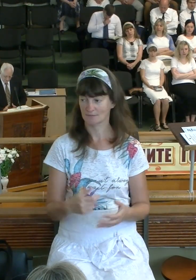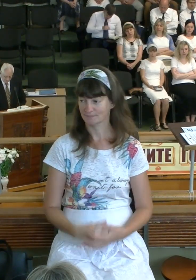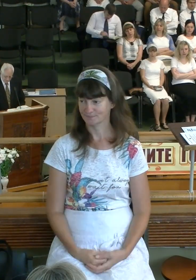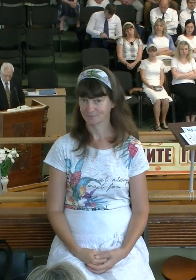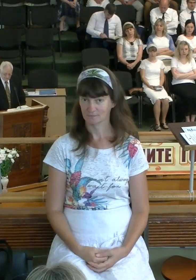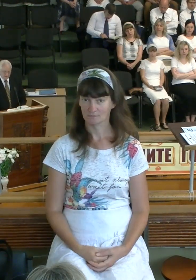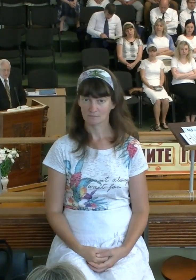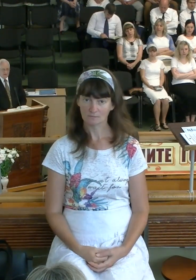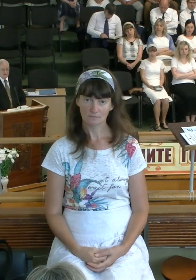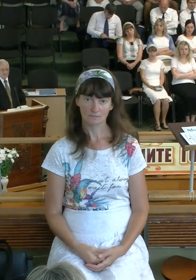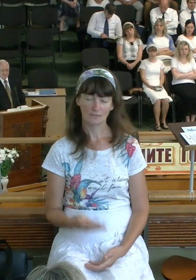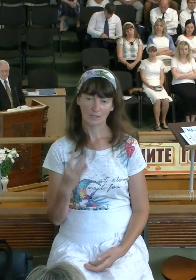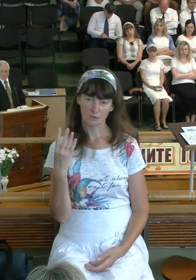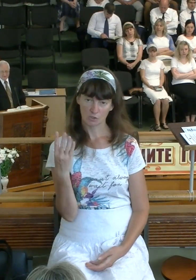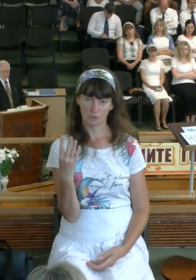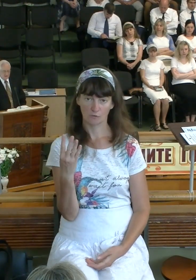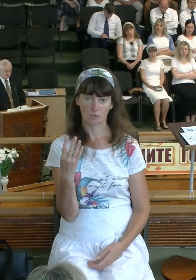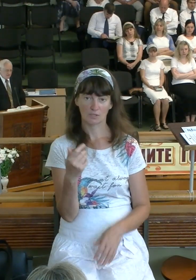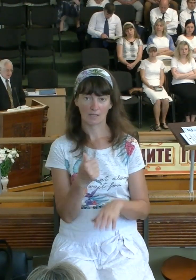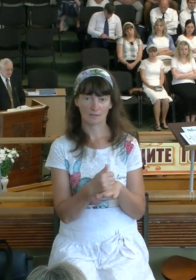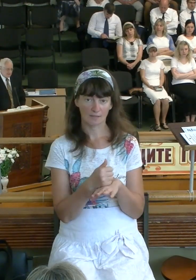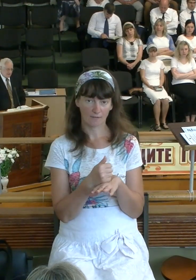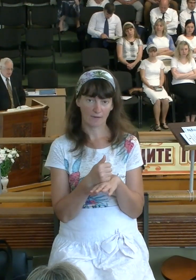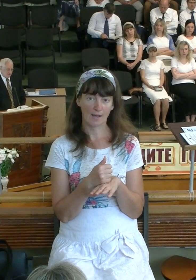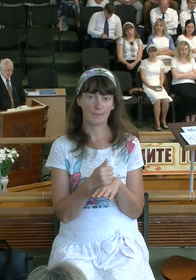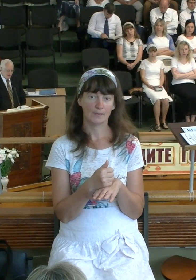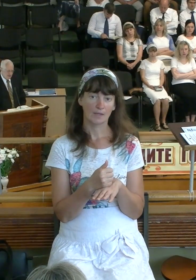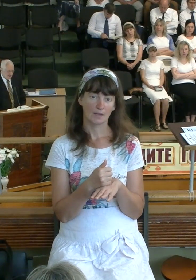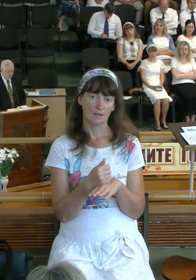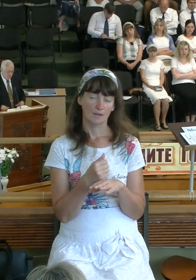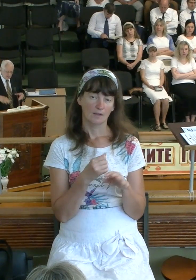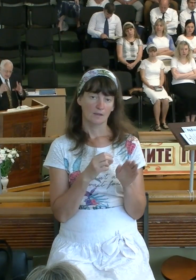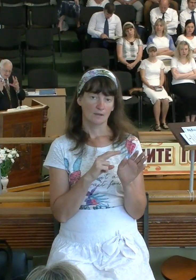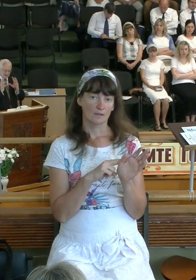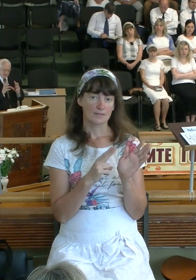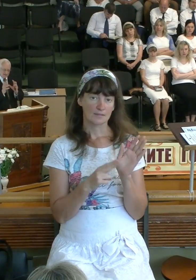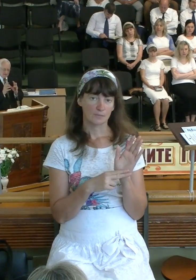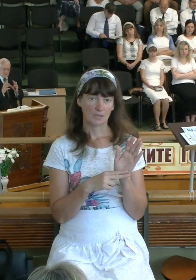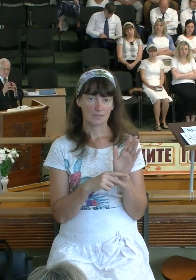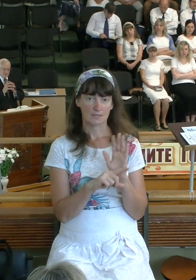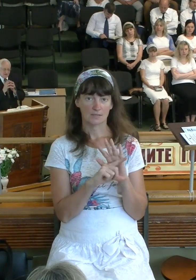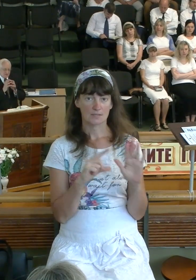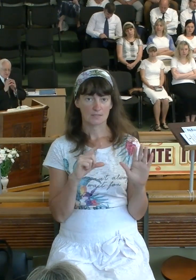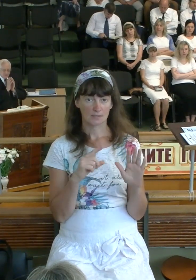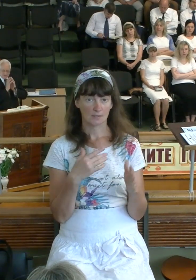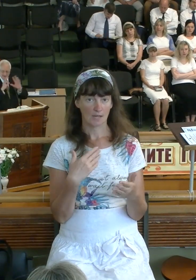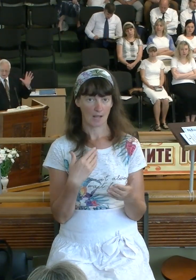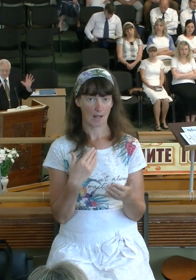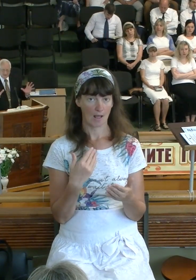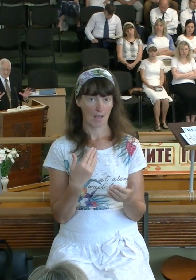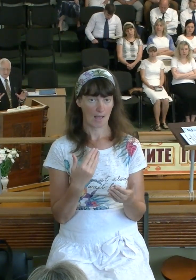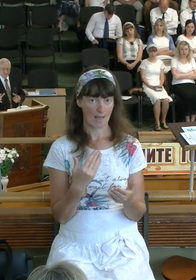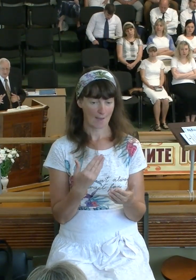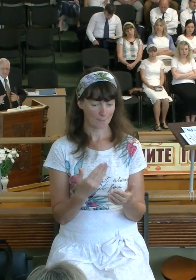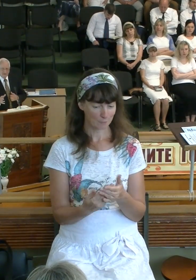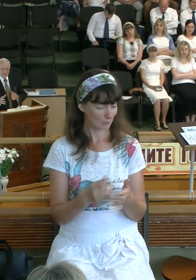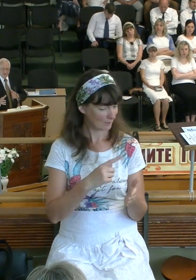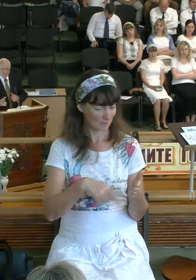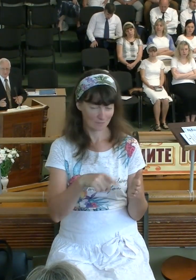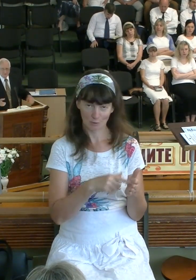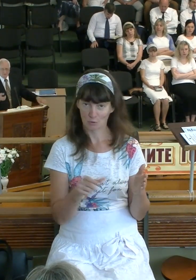Ефесянам 17, 18, 19 стихи. Вот характеристика человека, который вообще не знает